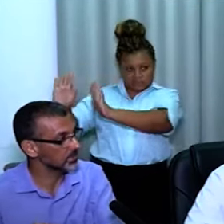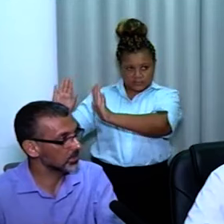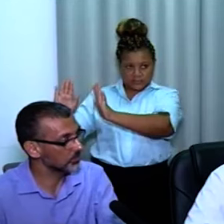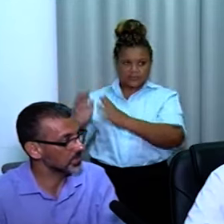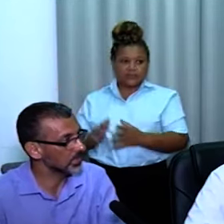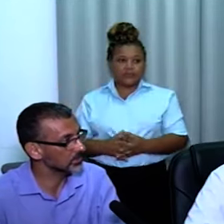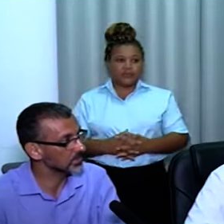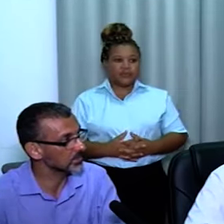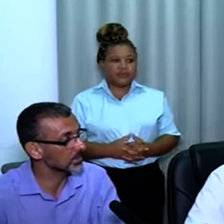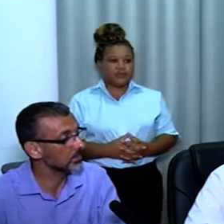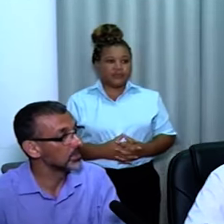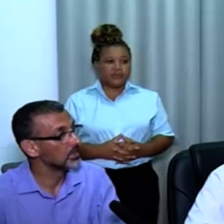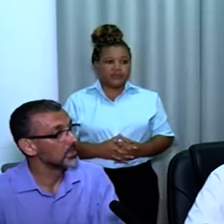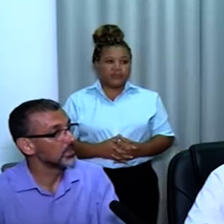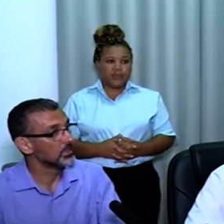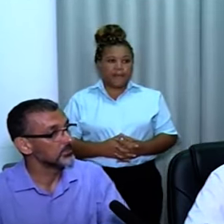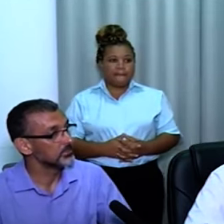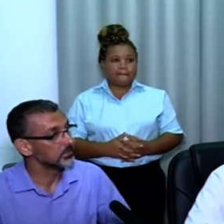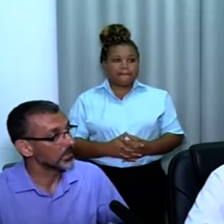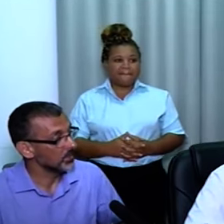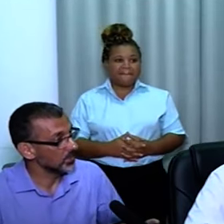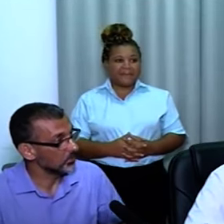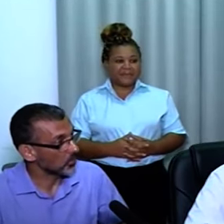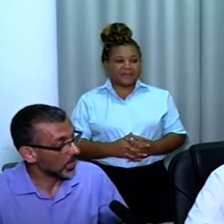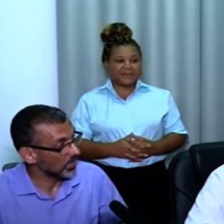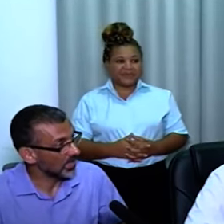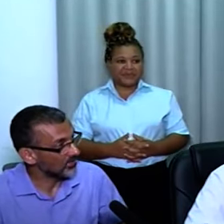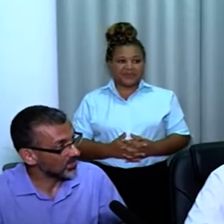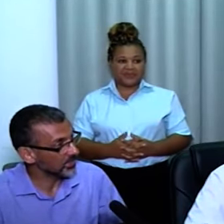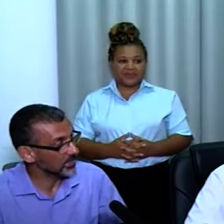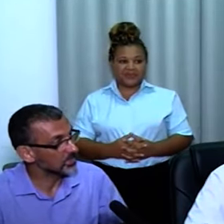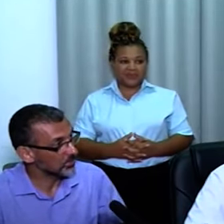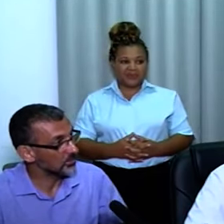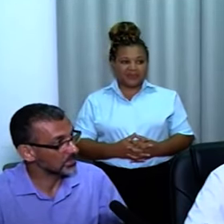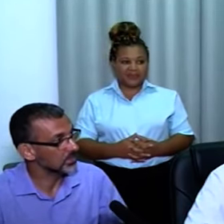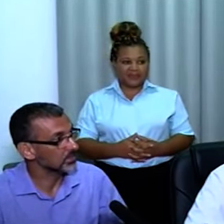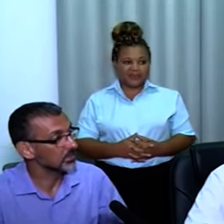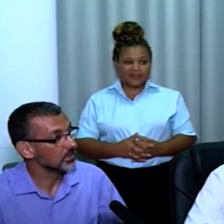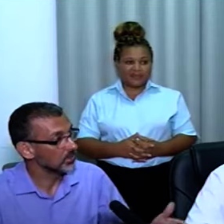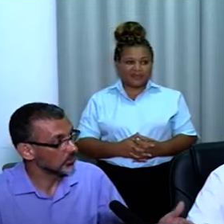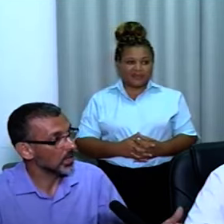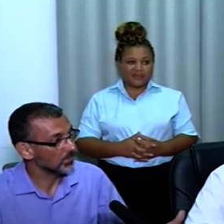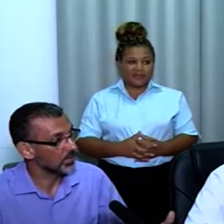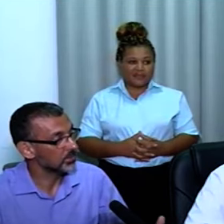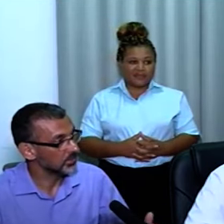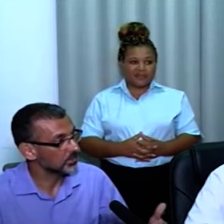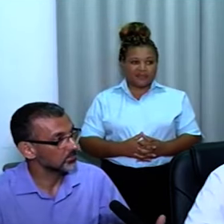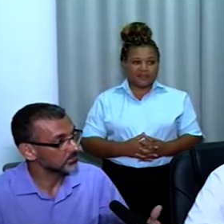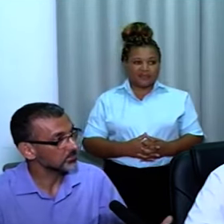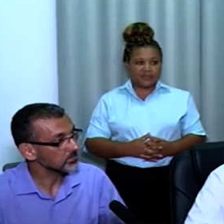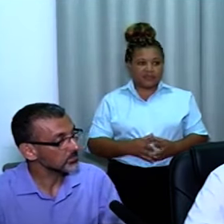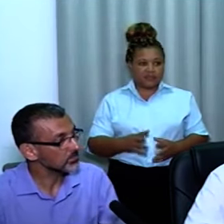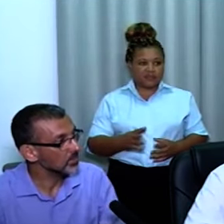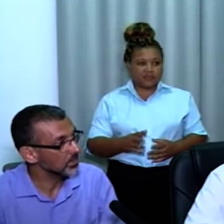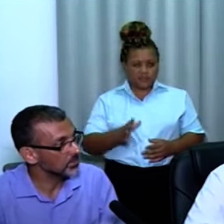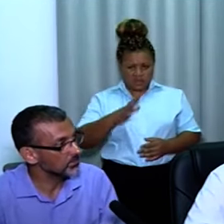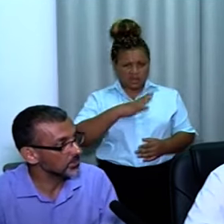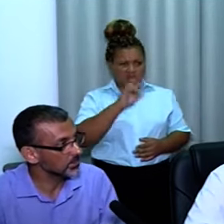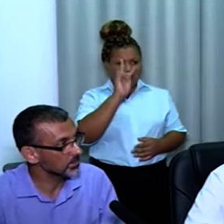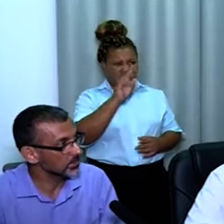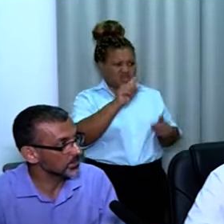qui sont dans l'hôpital CCL. Et mon quoi, avec cette bonne machine, nous sommes capables